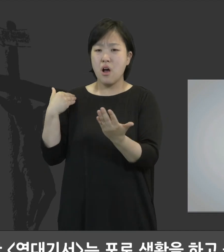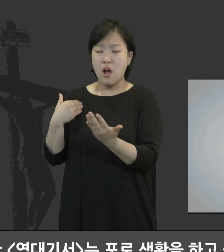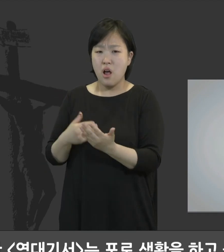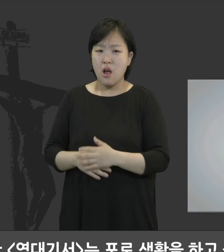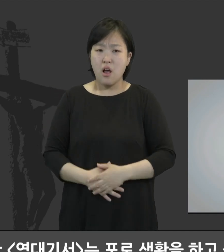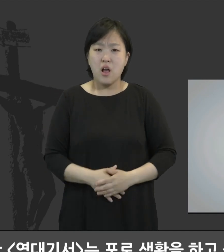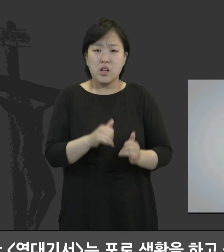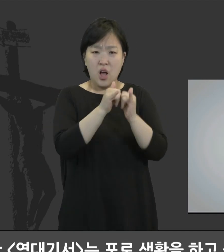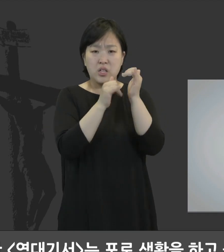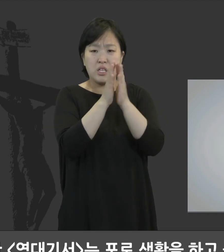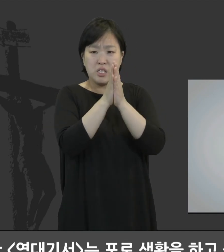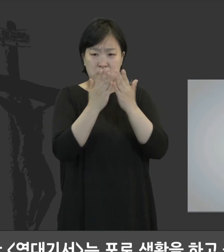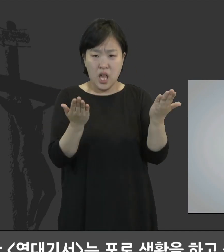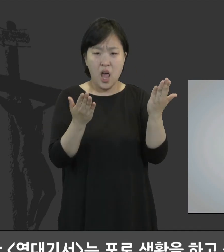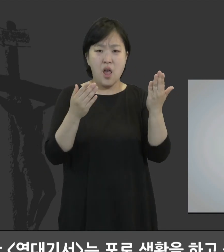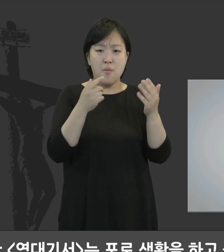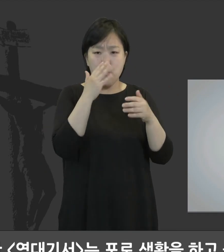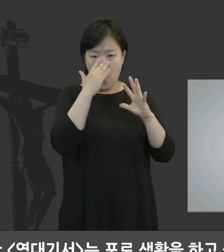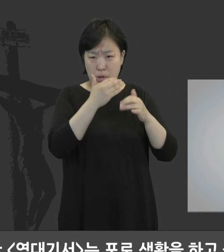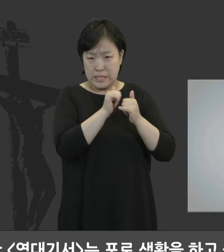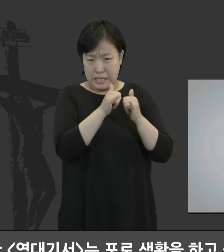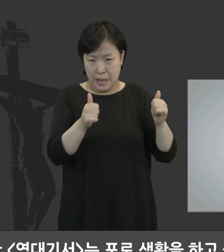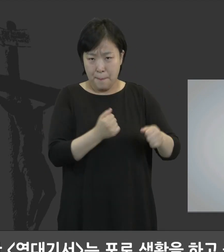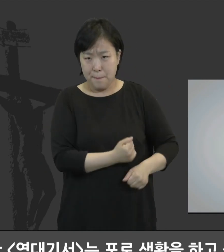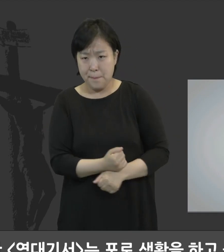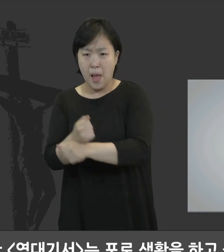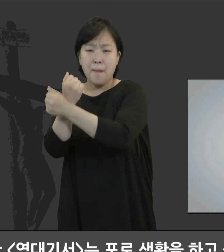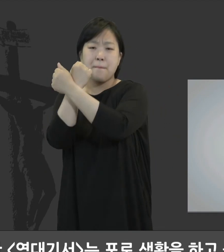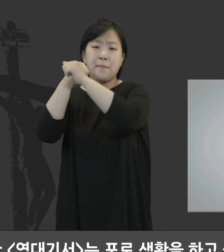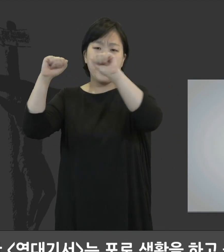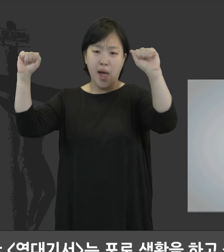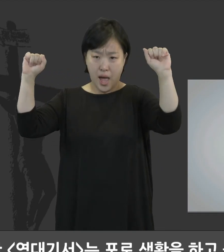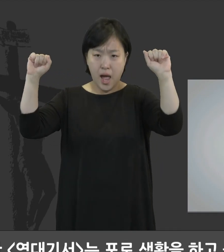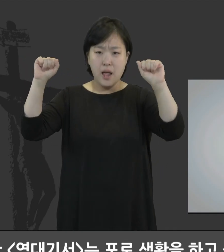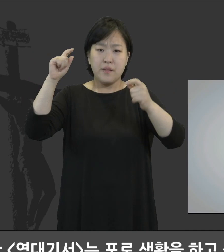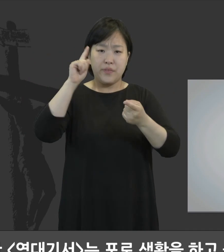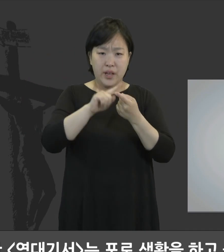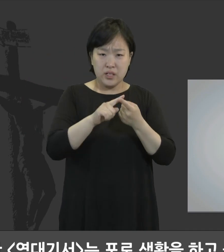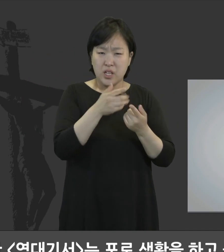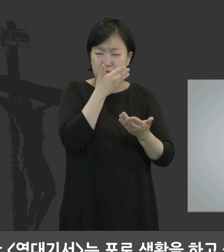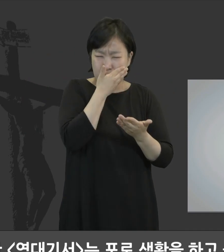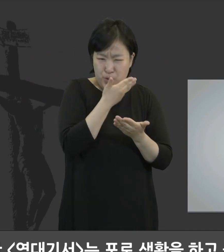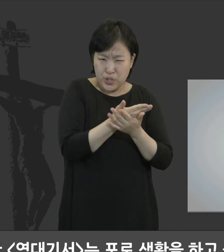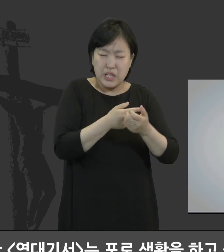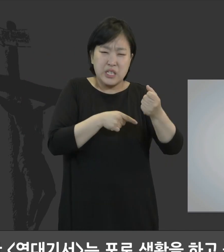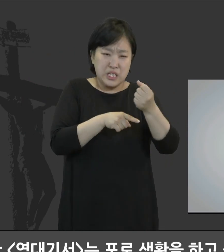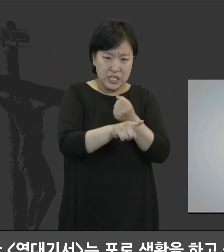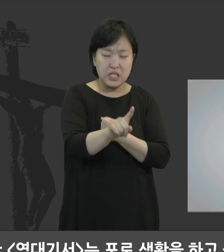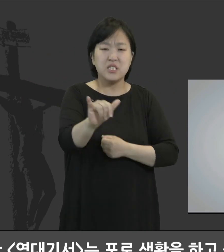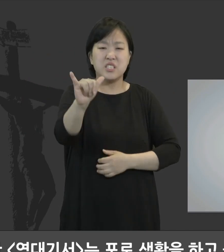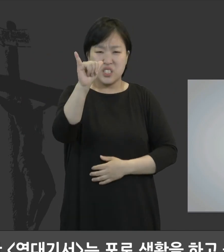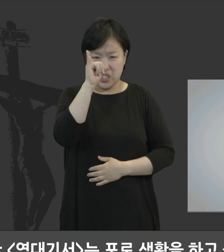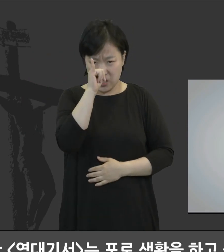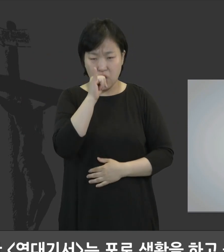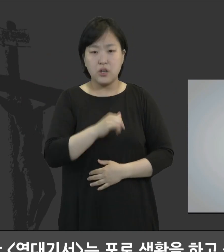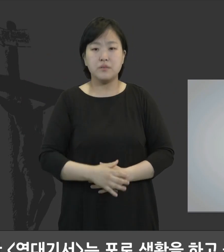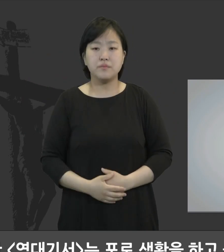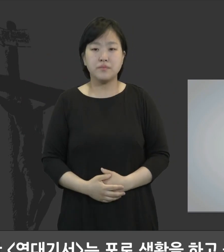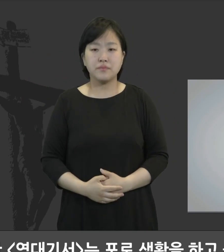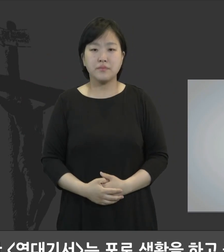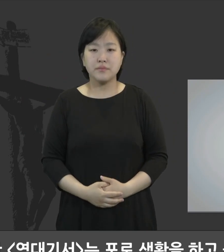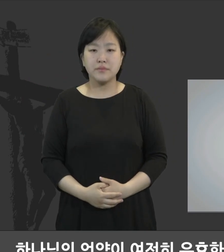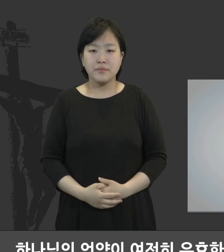하지만 역대기서는 포로 생활을 하고 돌아온 이스라엘 백성에게 의미 있는 신학적 메시지를 제공하는 중요한